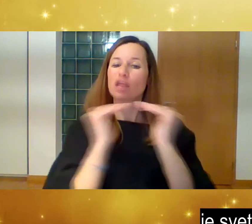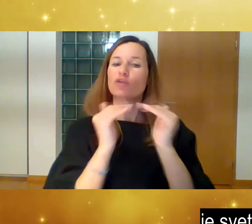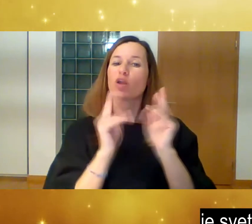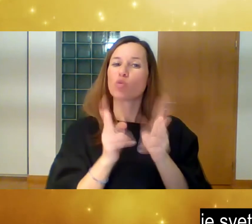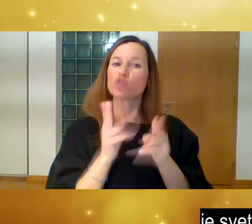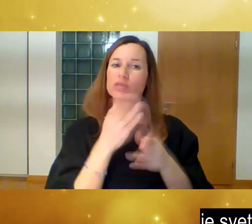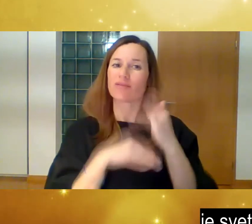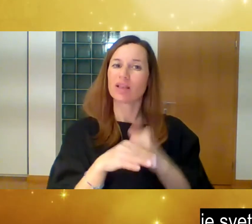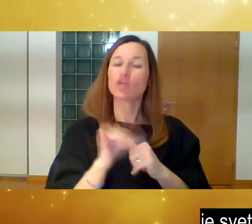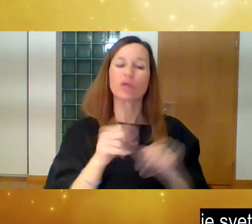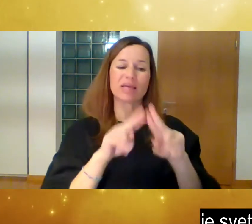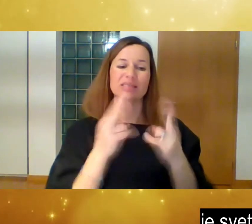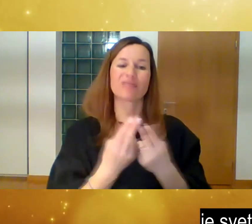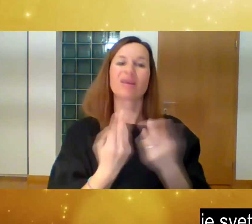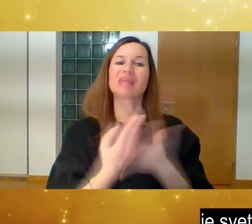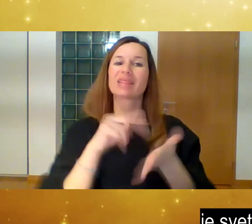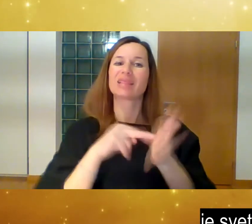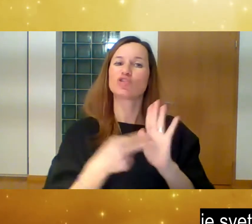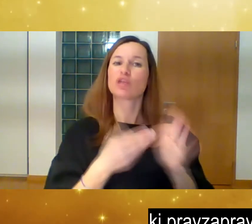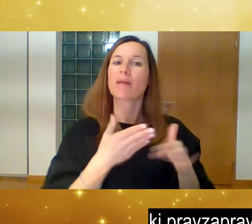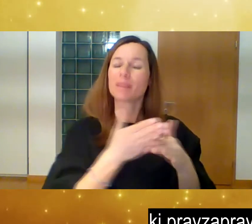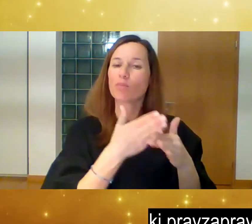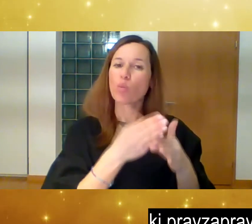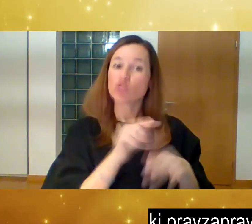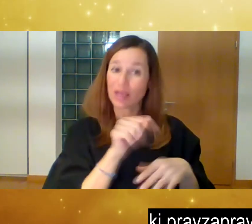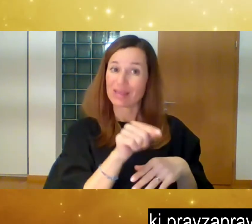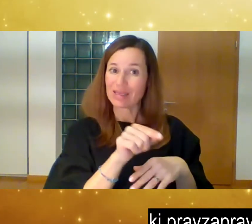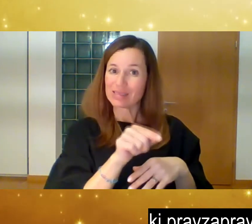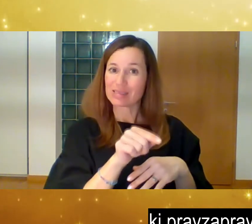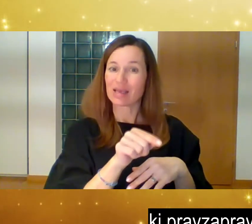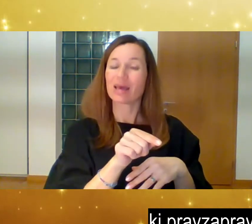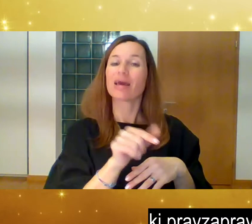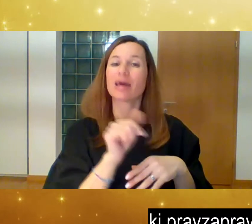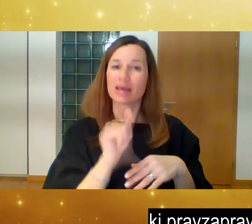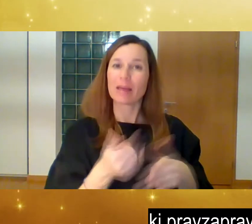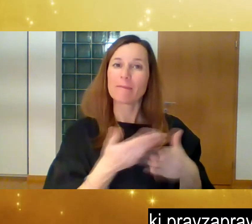je svet za tehnične pripomočke tisti, ki pravzaprav